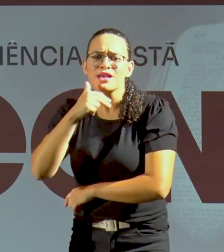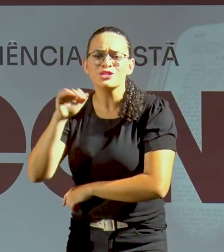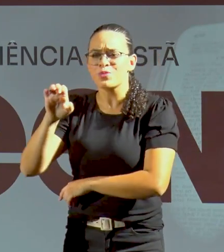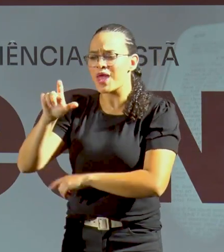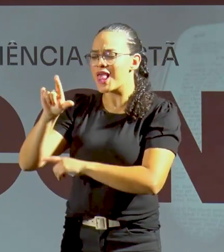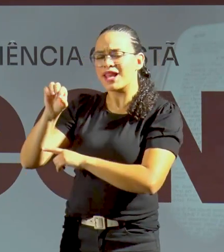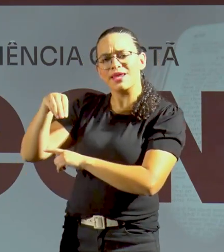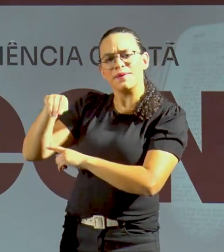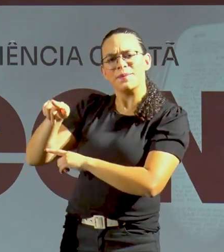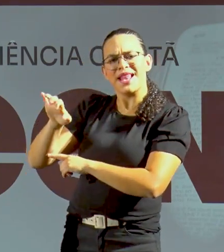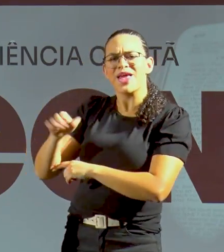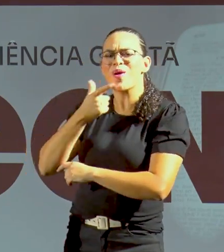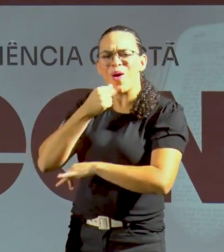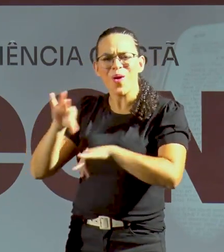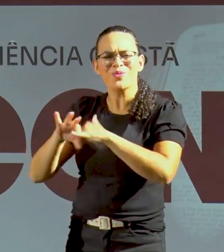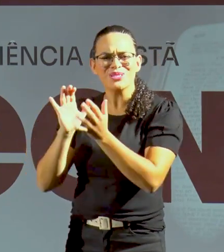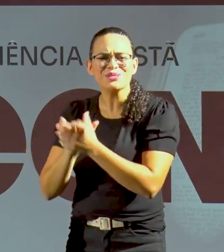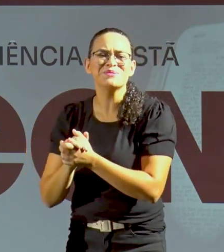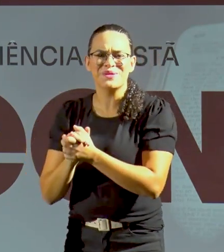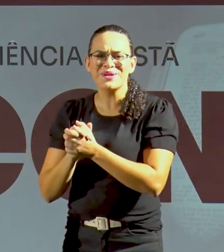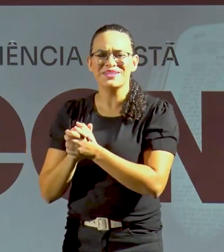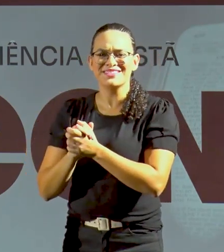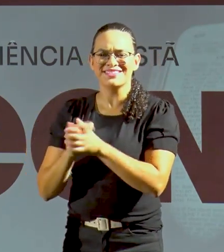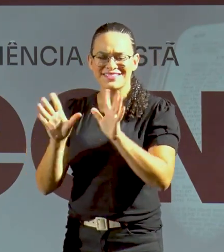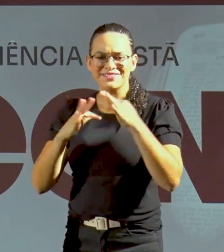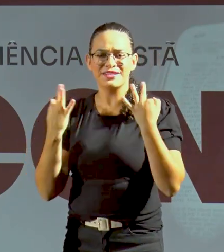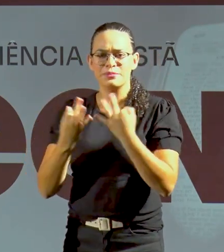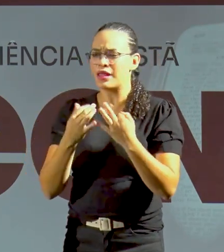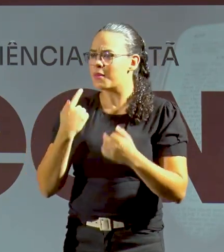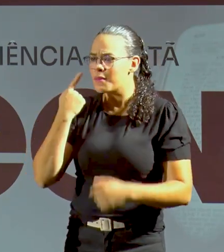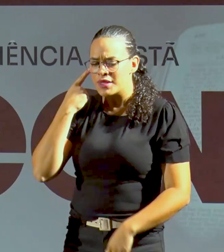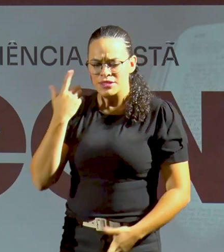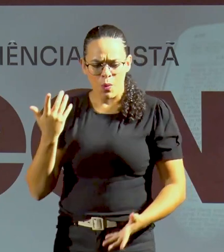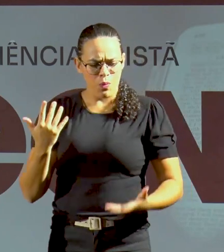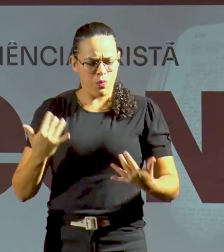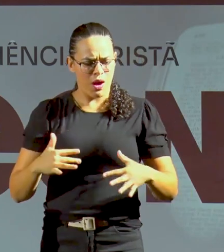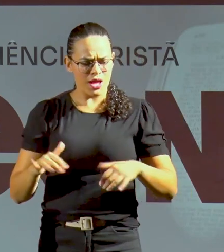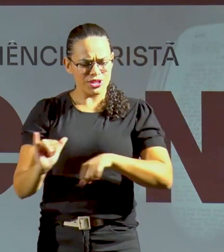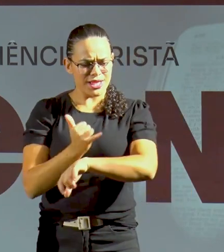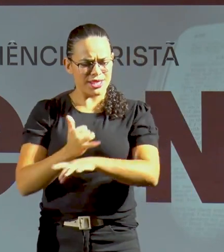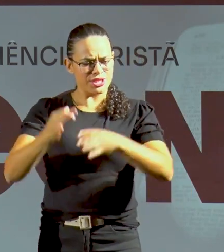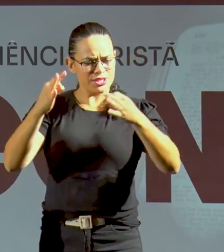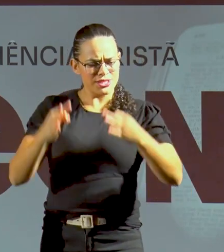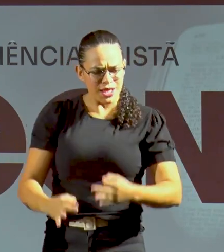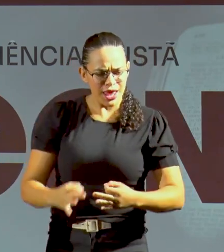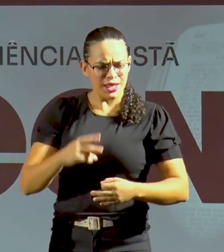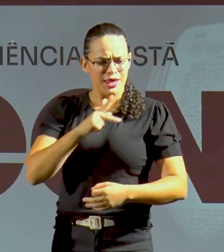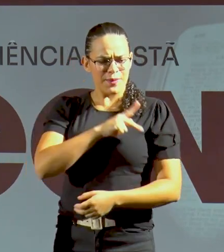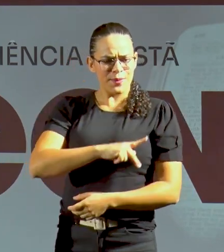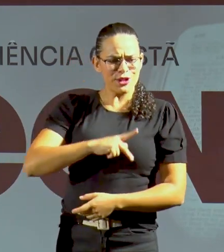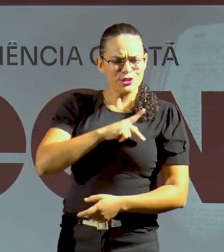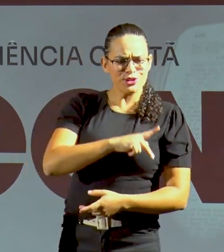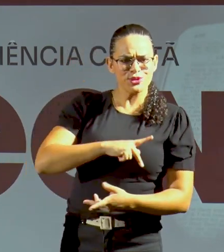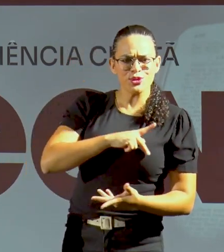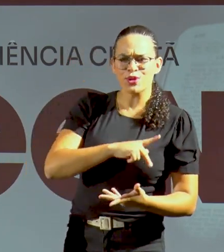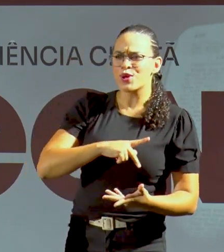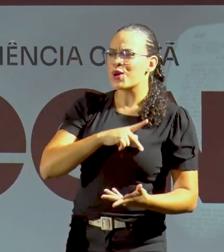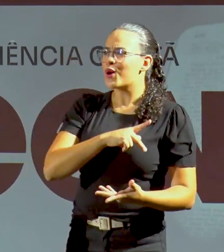chegou Cara parecia o certo a fazer eu me apaixonei meu